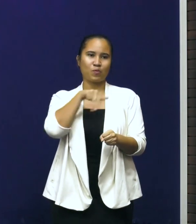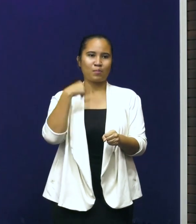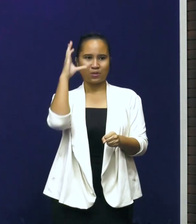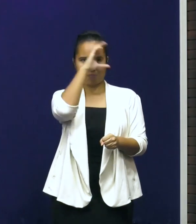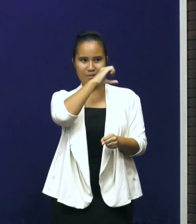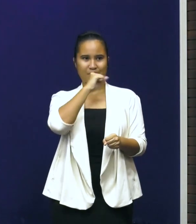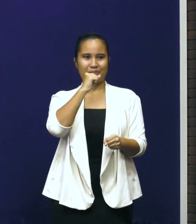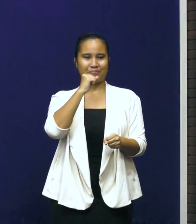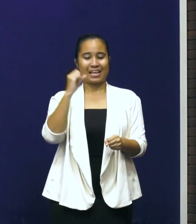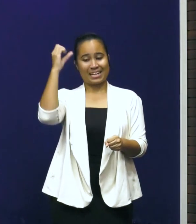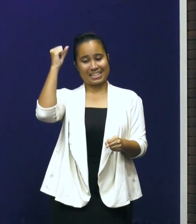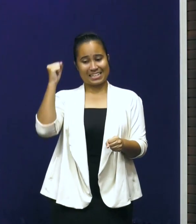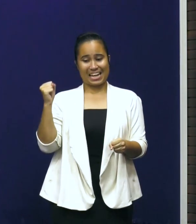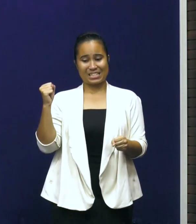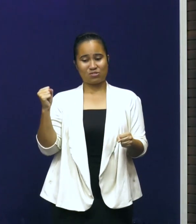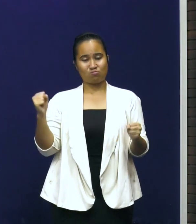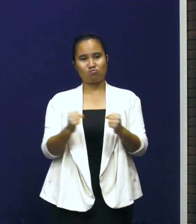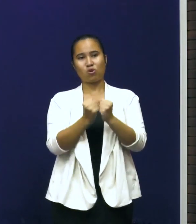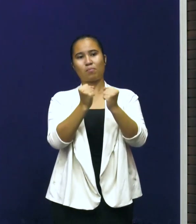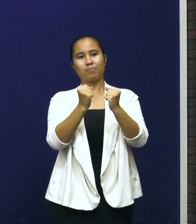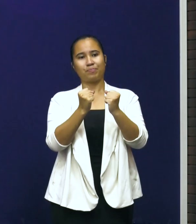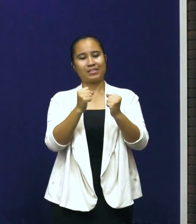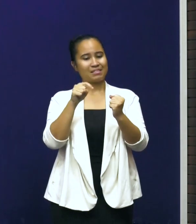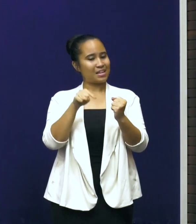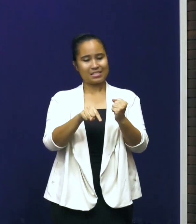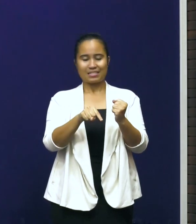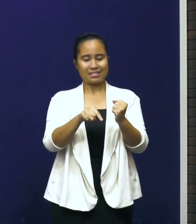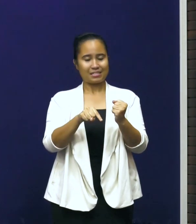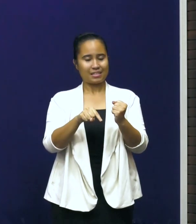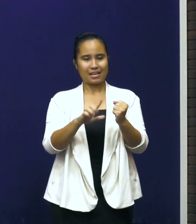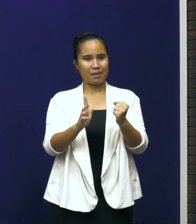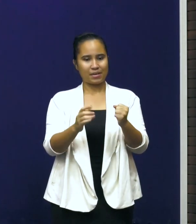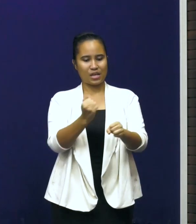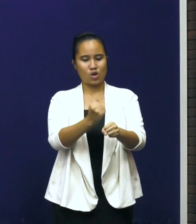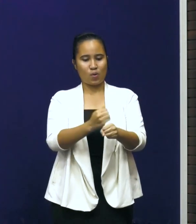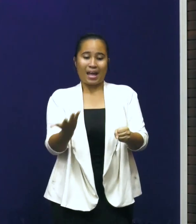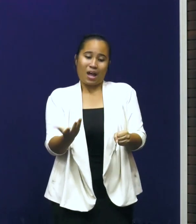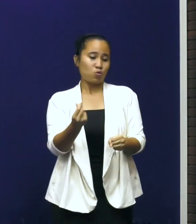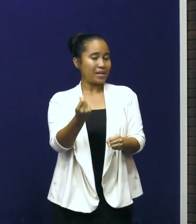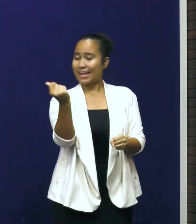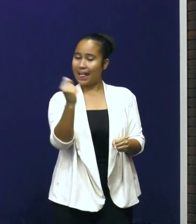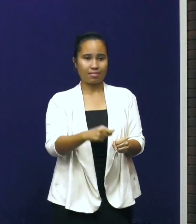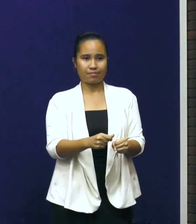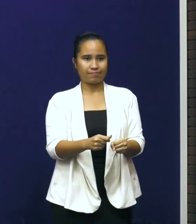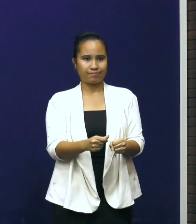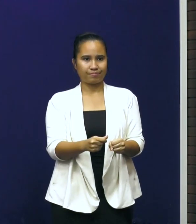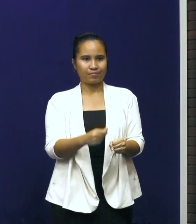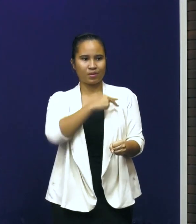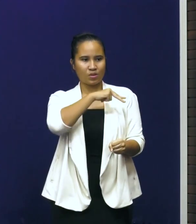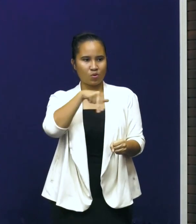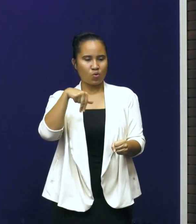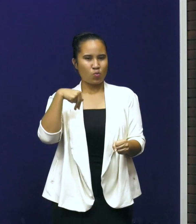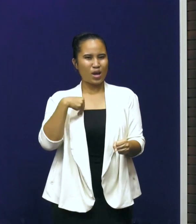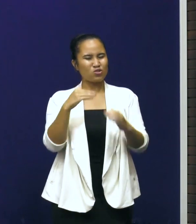de casino over de kop gaat, dan hebben ze daarna ook geen werk meer en ook geen inkomen. Dat willen we niet. Het gaat erom dat wij zo min